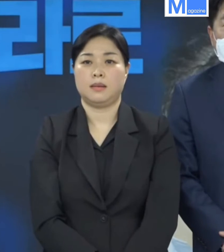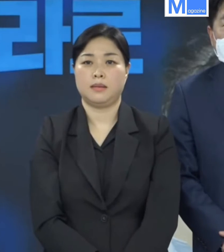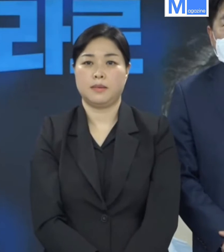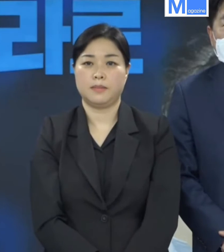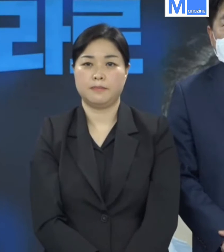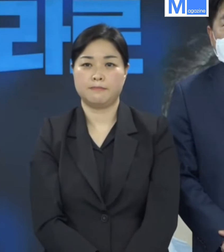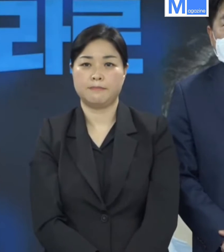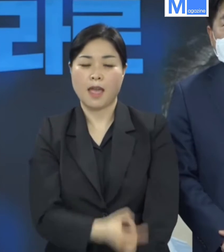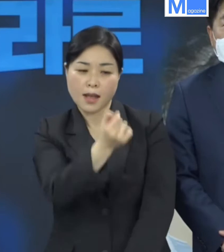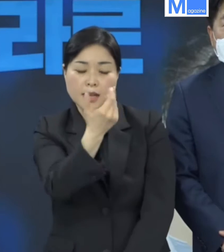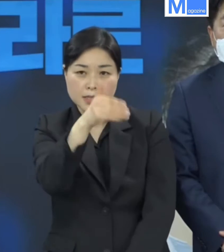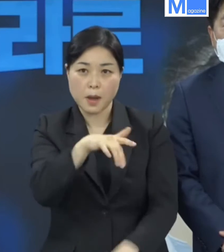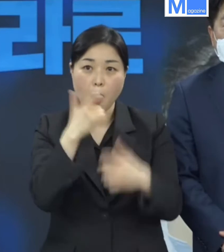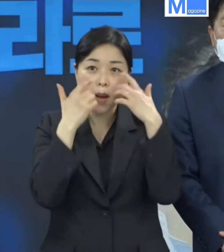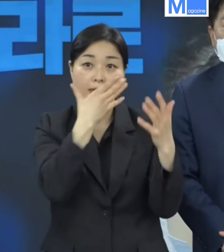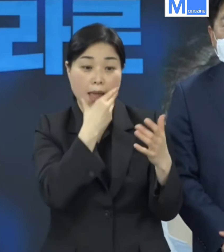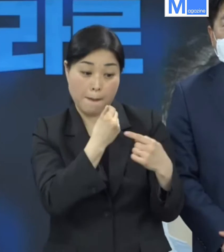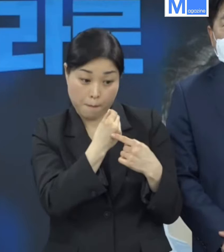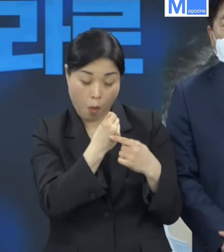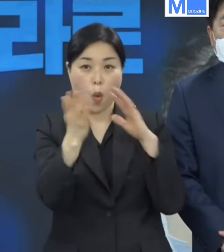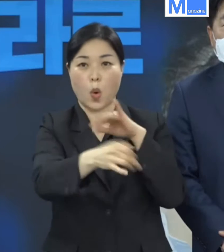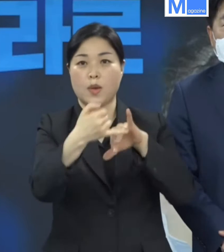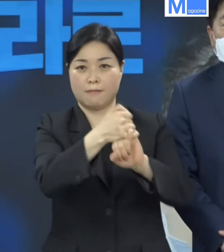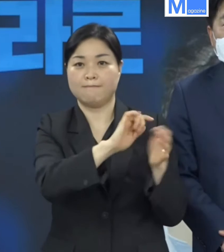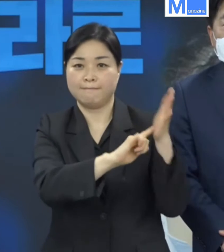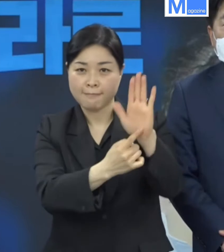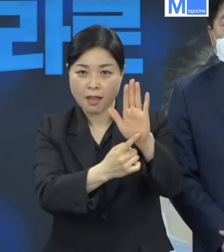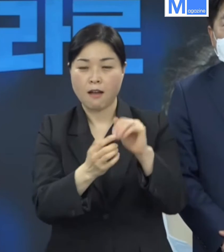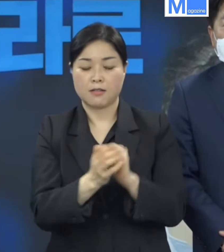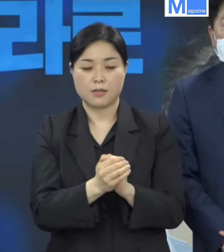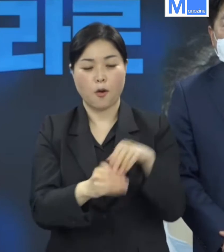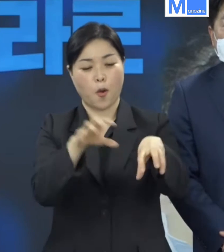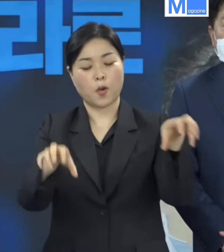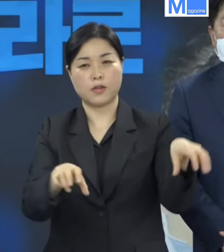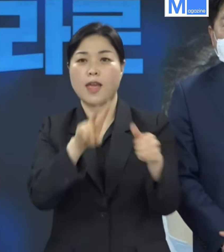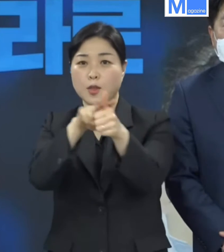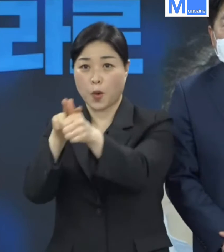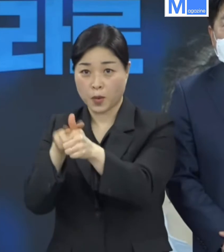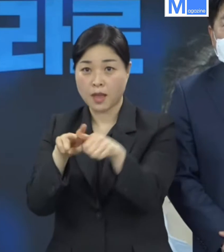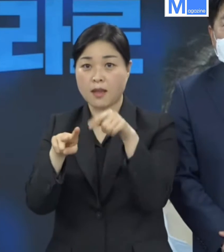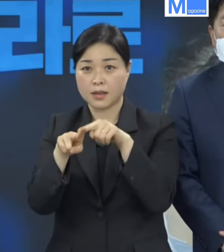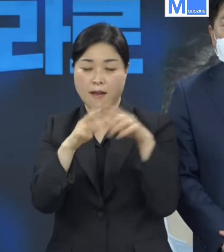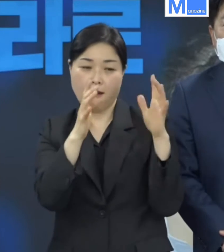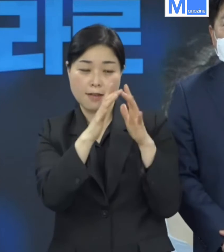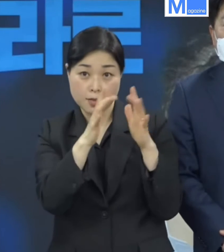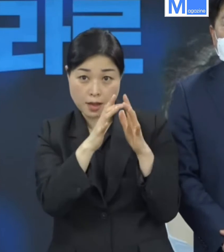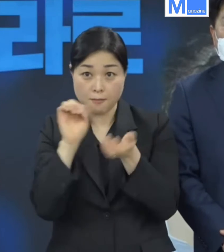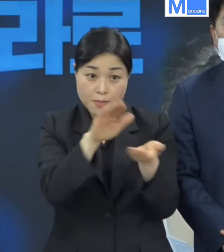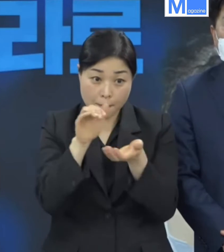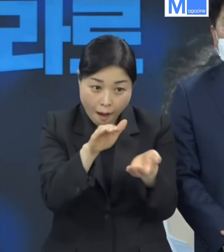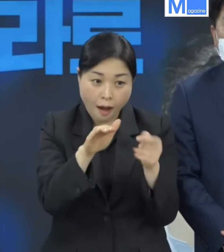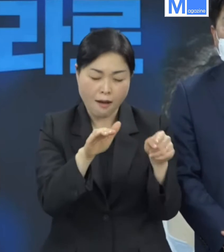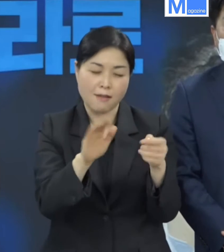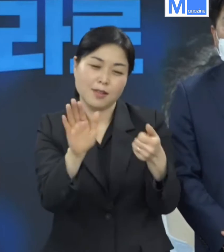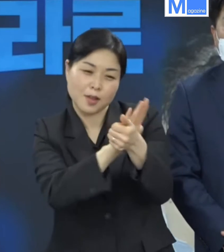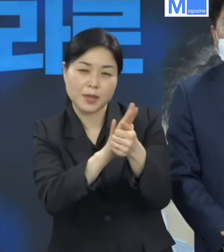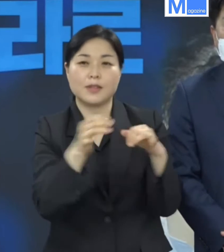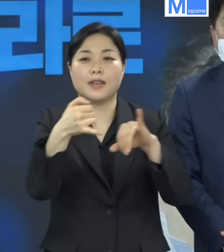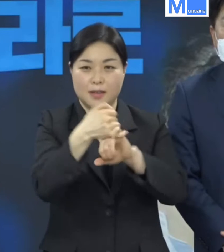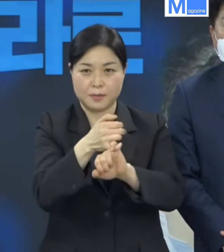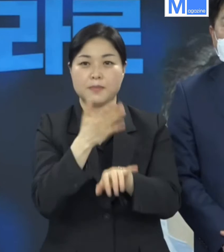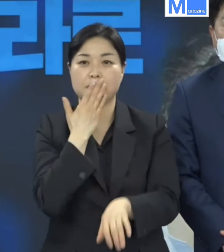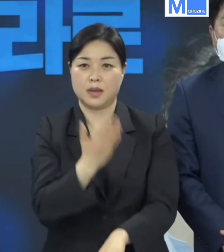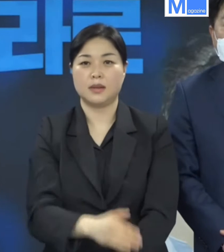함께 소확행 공약으로 동네 슈퍼에 온라인 플랫폼 즉시 배송 서비스도 지원할 것을